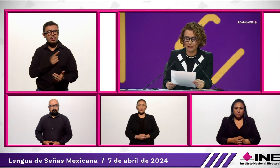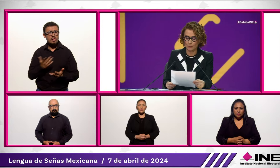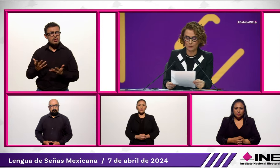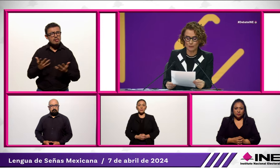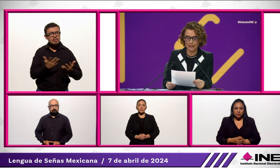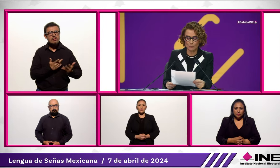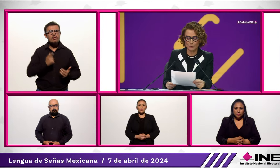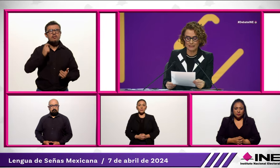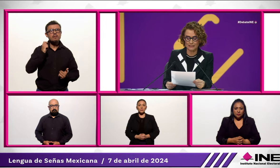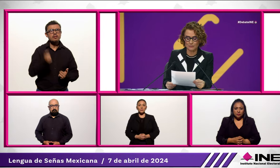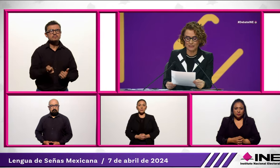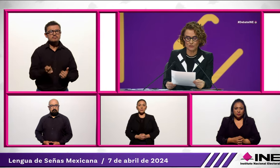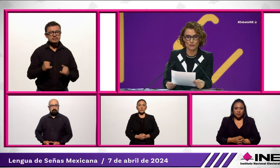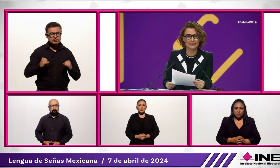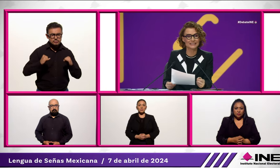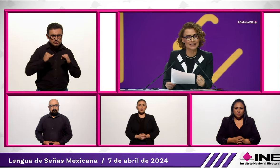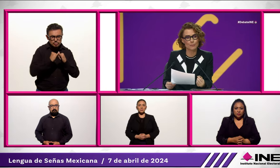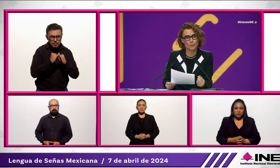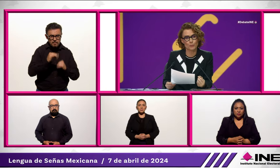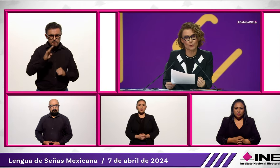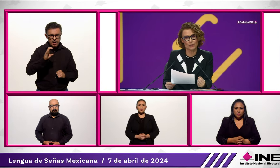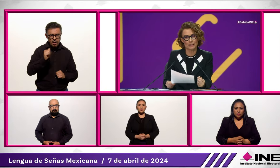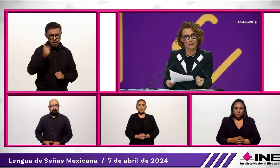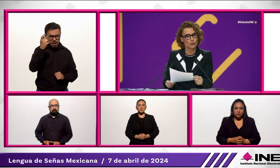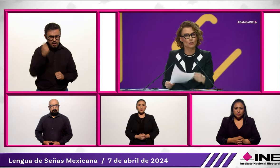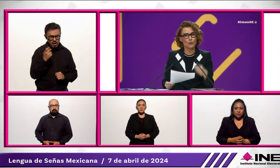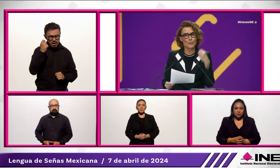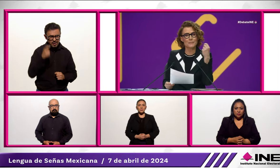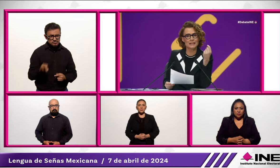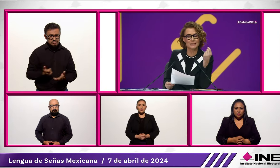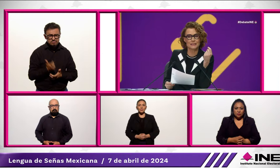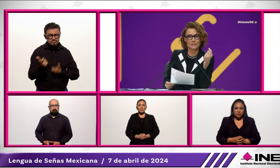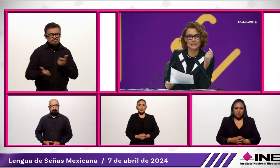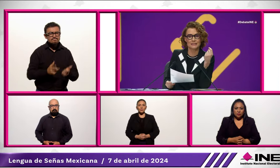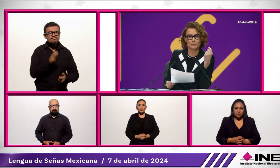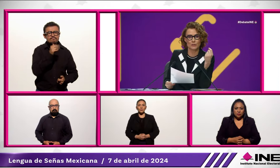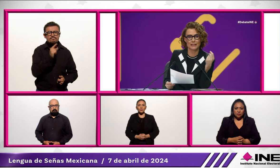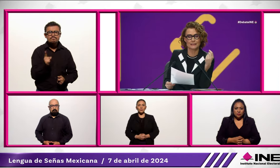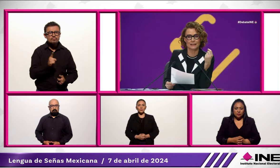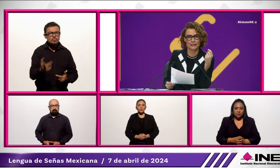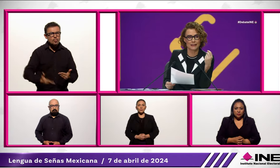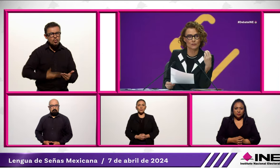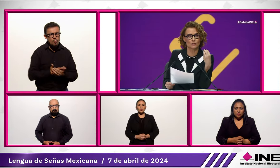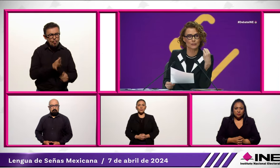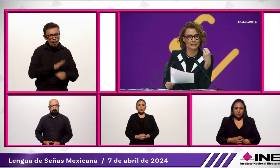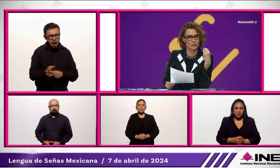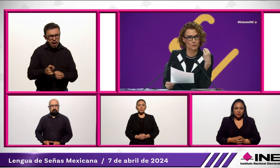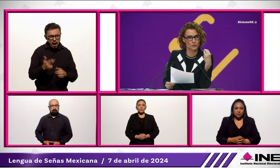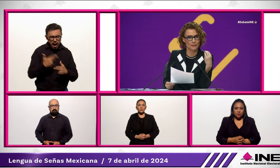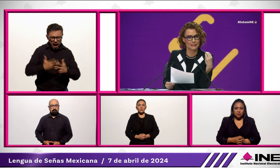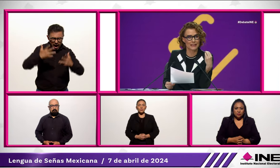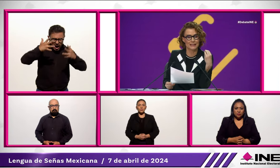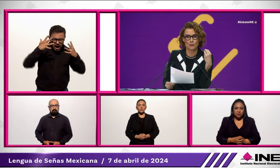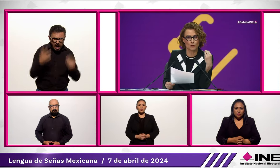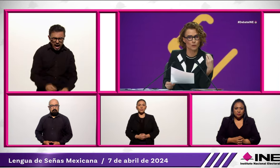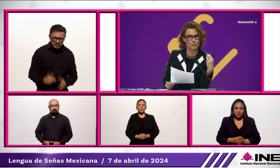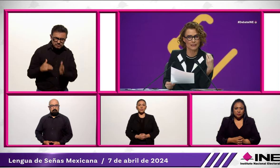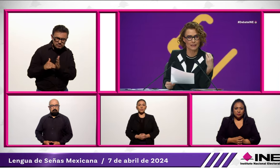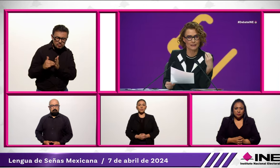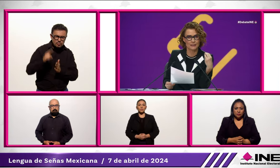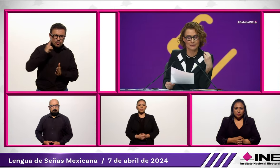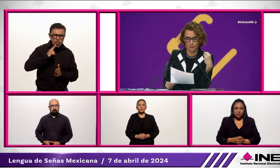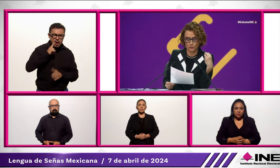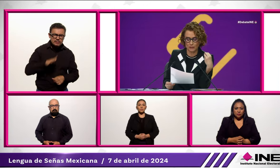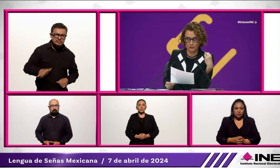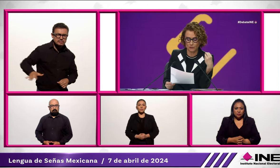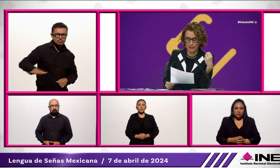han logrado ayudar a cobrar esas pensiones. ¿Qué proponen? Son miles y miles de mujeres cargando con la responsabilidad